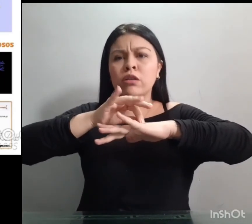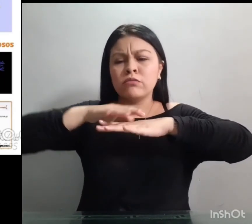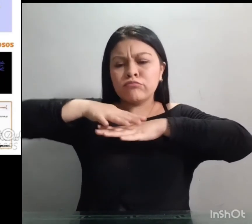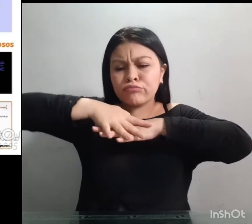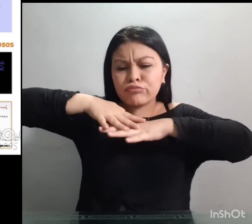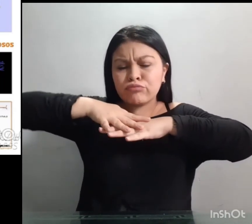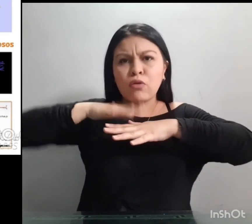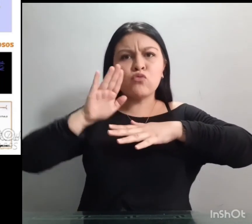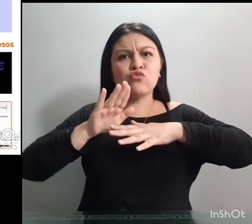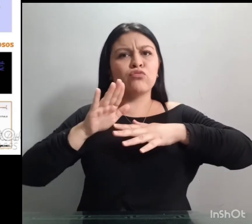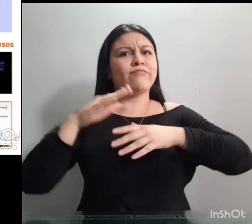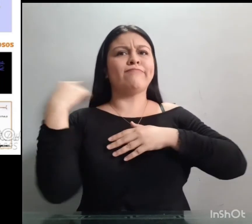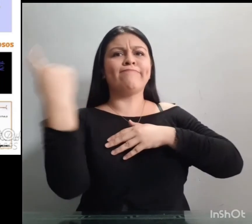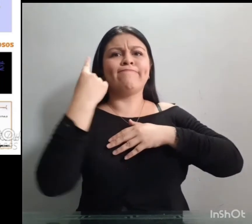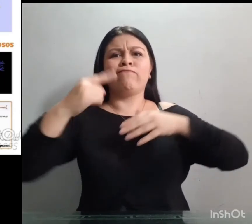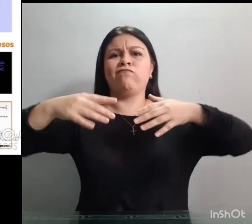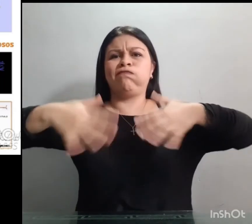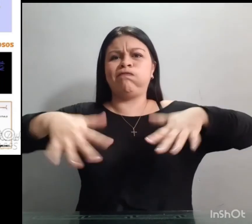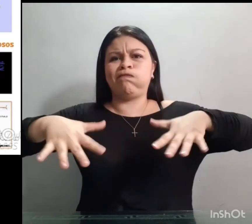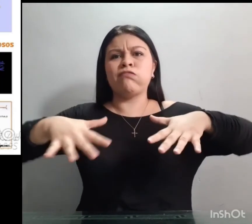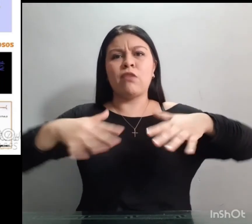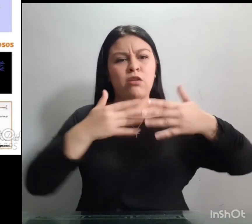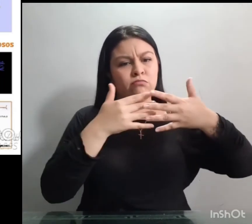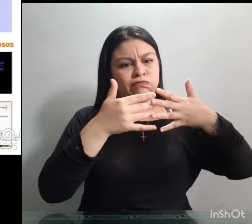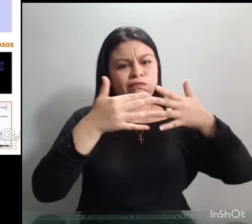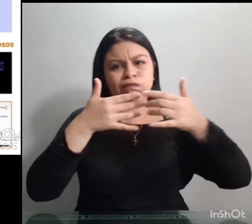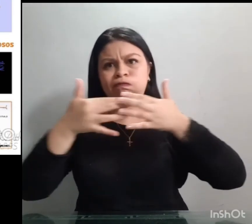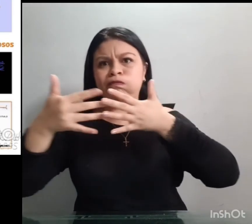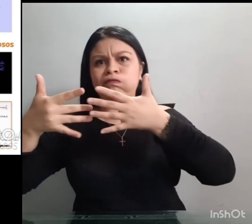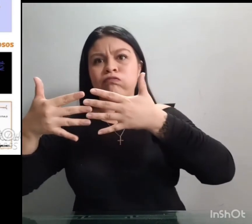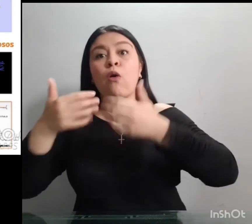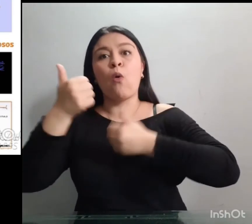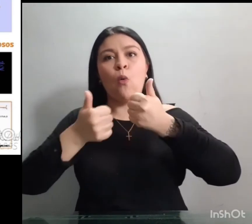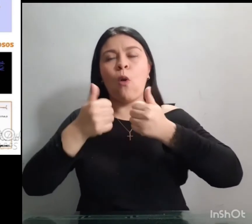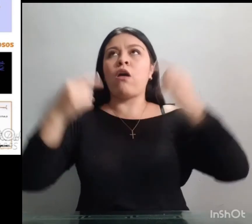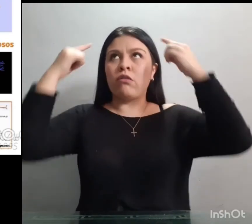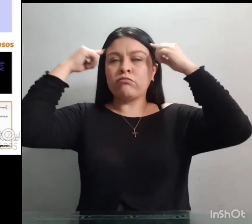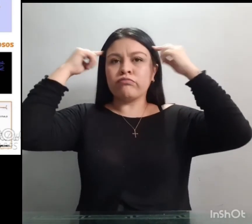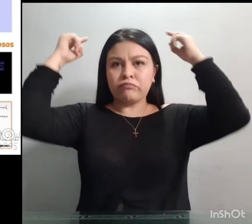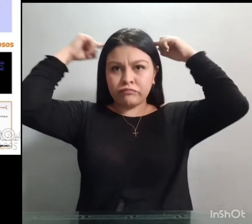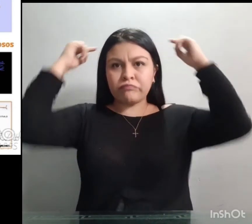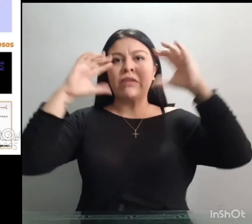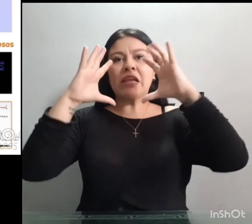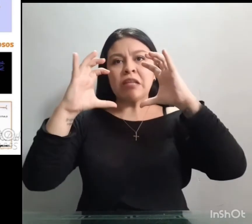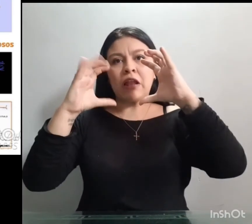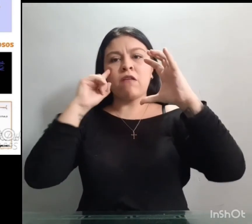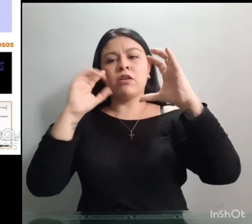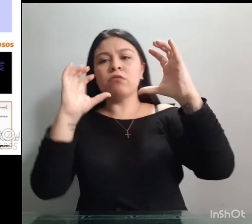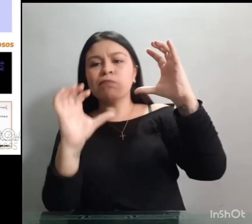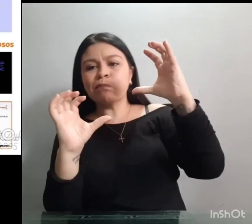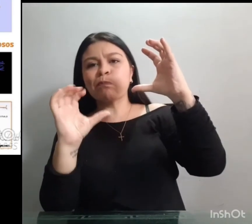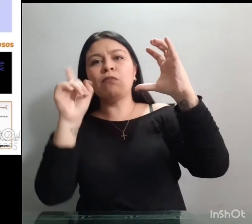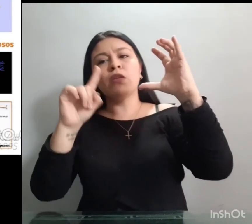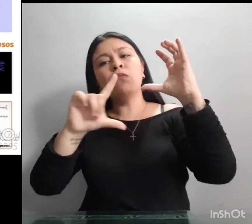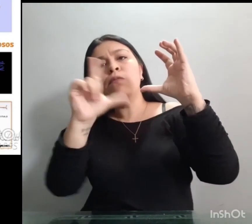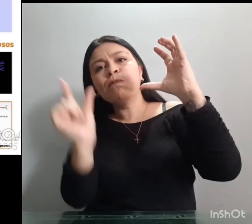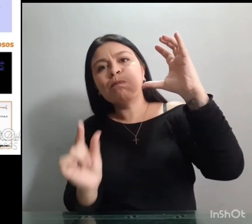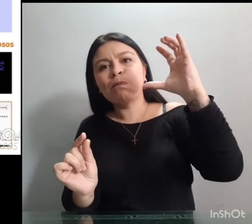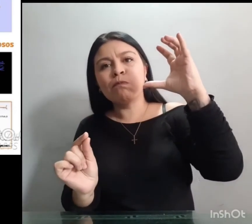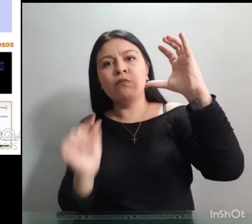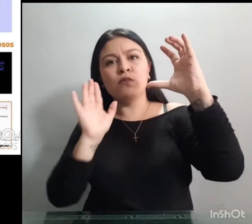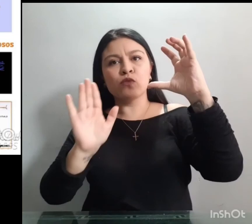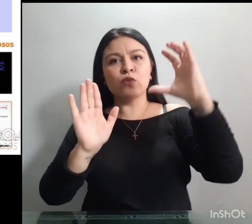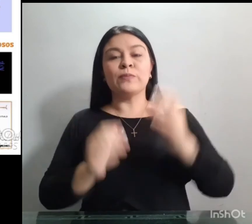nervioso. Este a su vez forma órganos como el cerebro, el cerebelo, la médula espinal